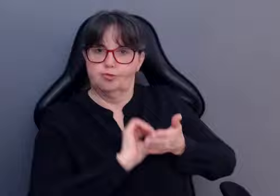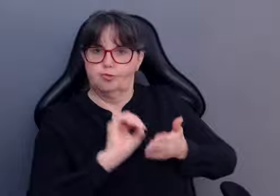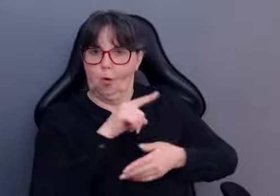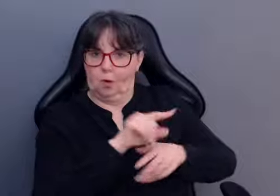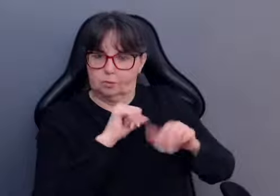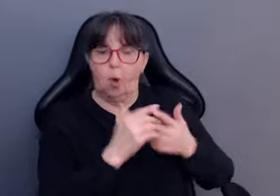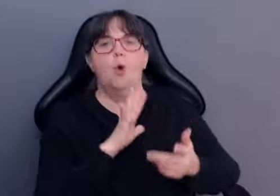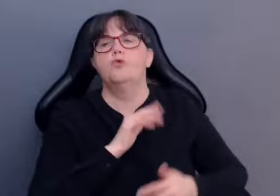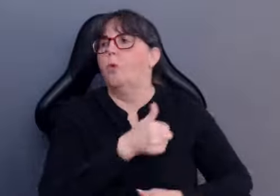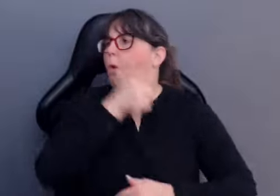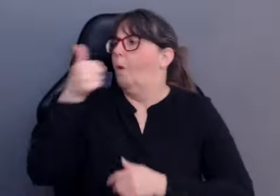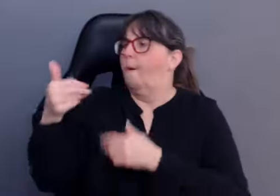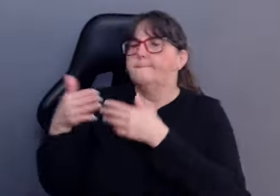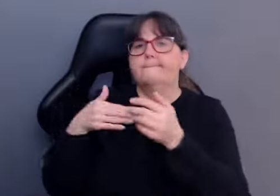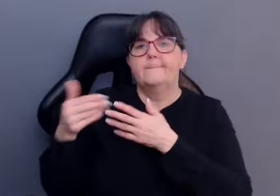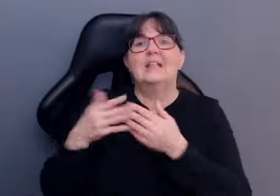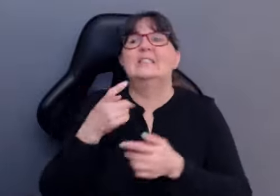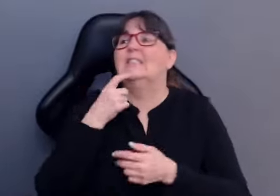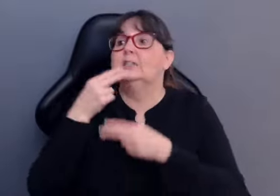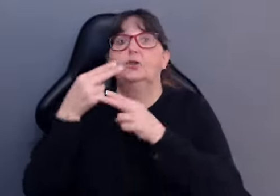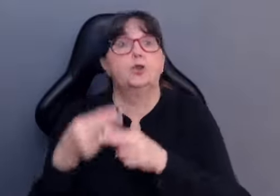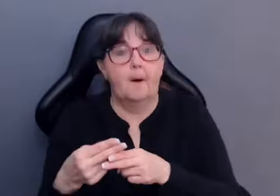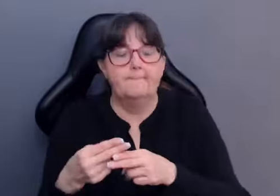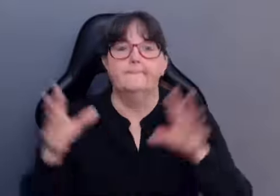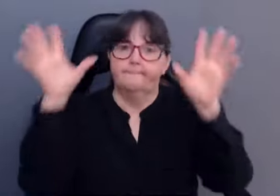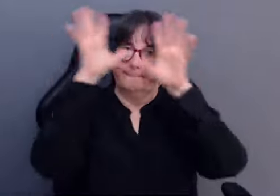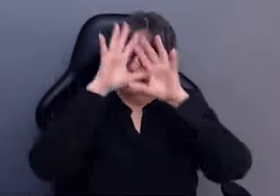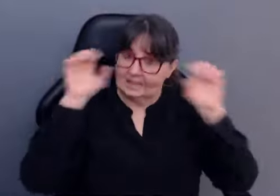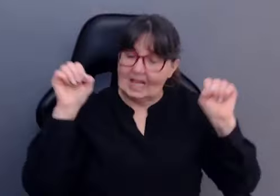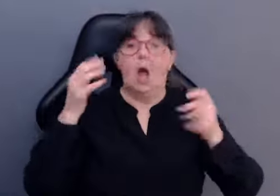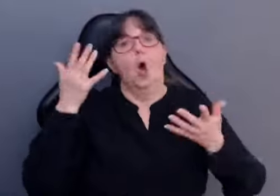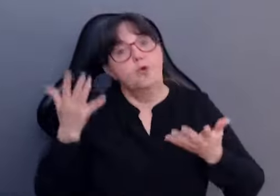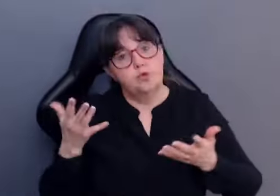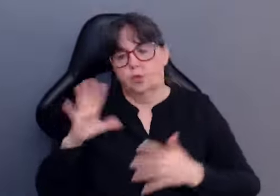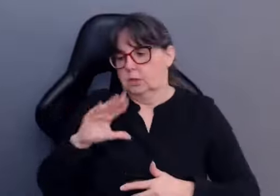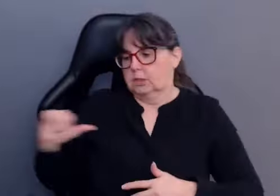endroit désigné par le président ou le conseil d'administration.